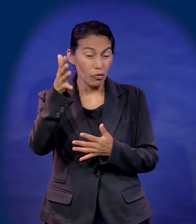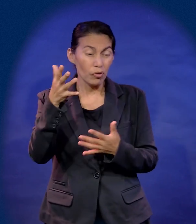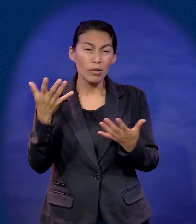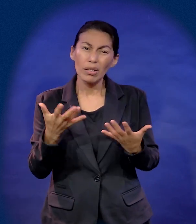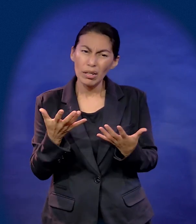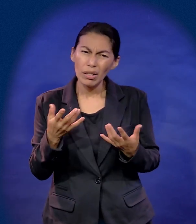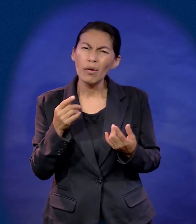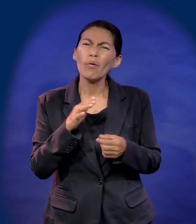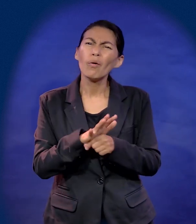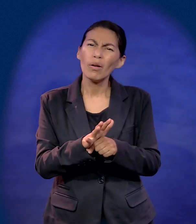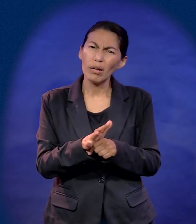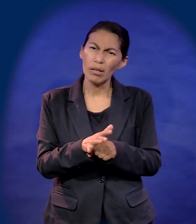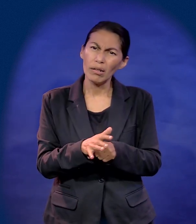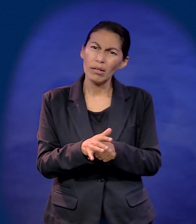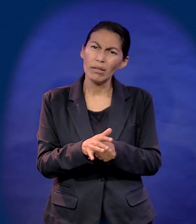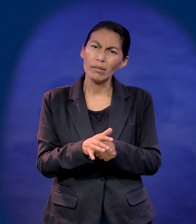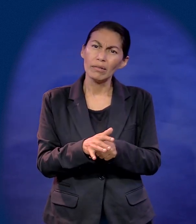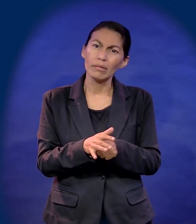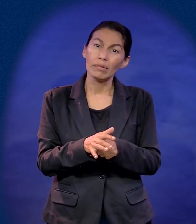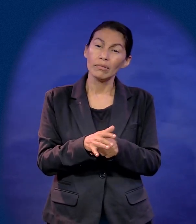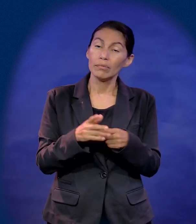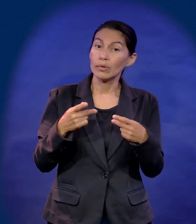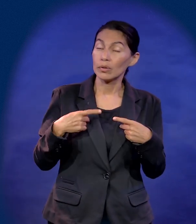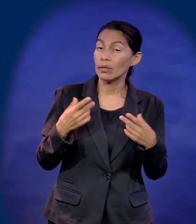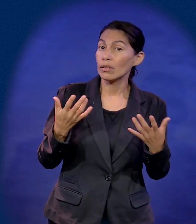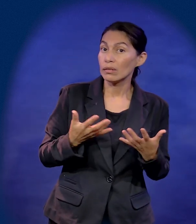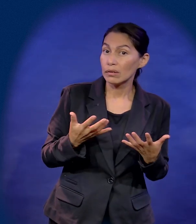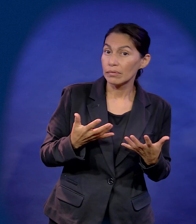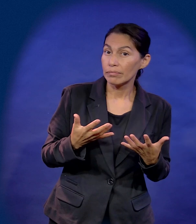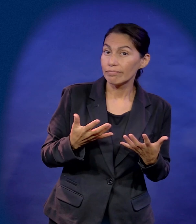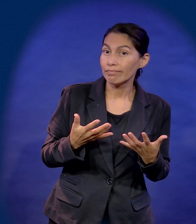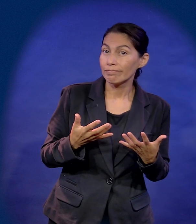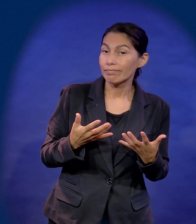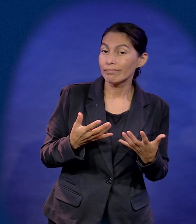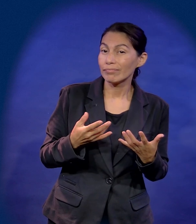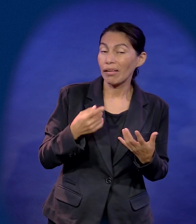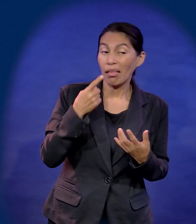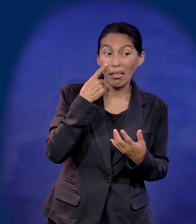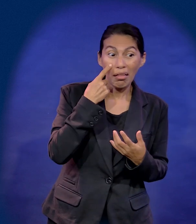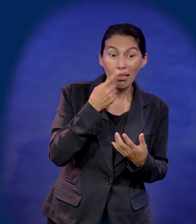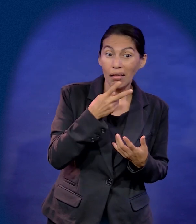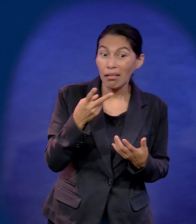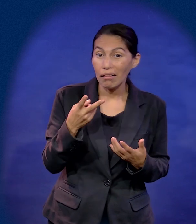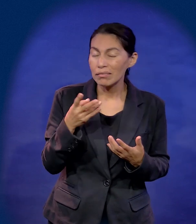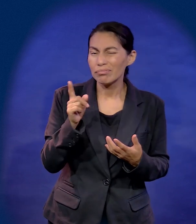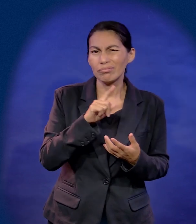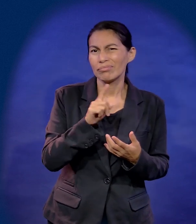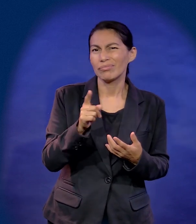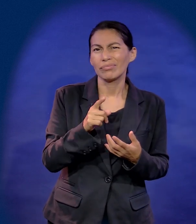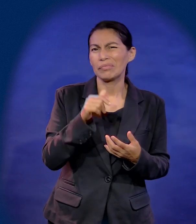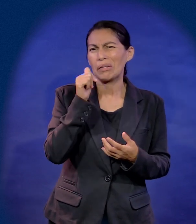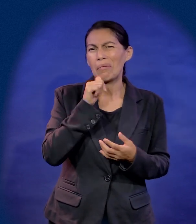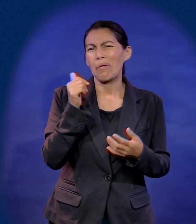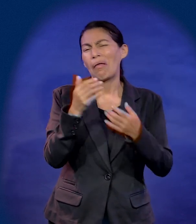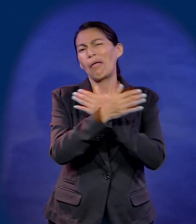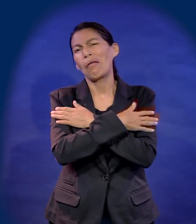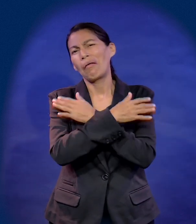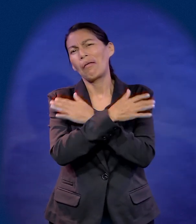Observar, preguntar, analizar, proyectar. ¿Qué es lo que hacen muchos? Lo último que hacen es